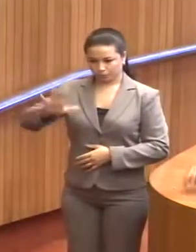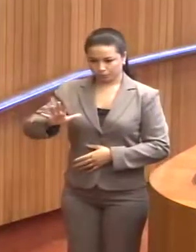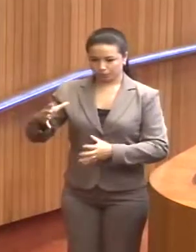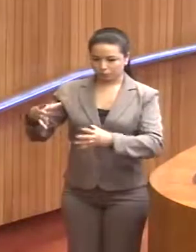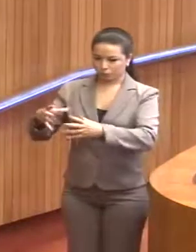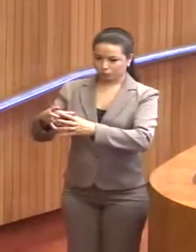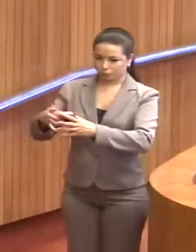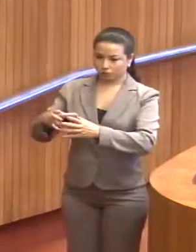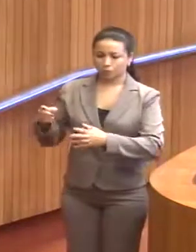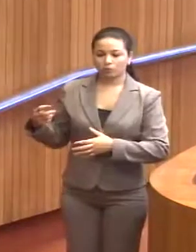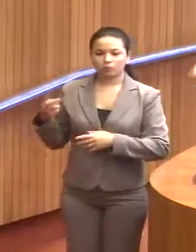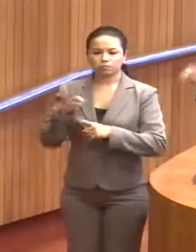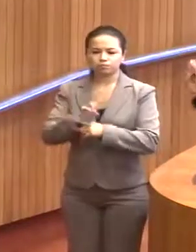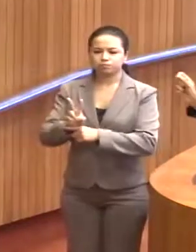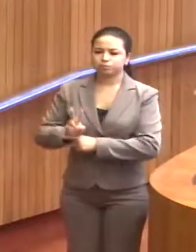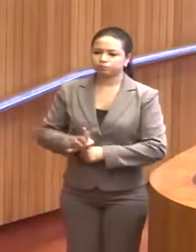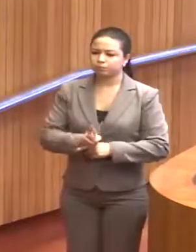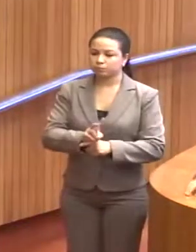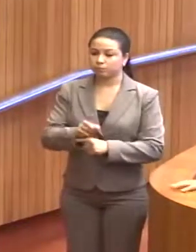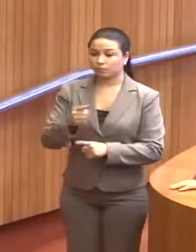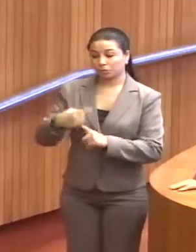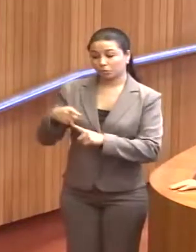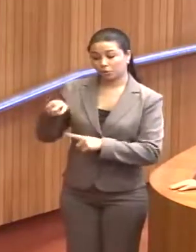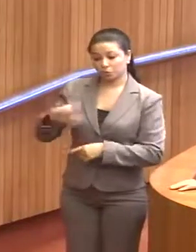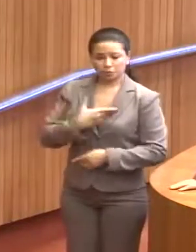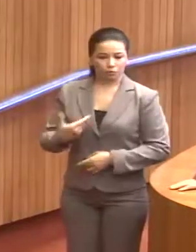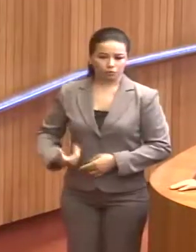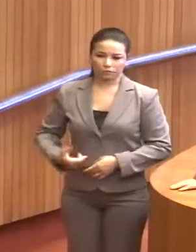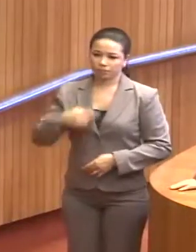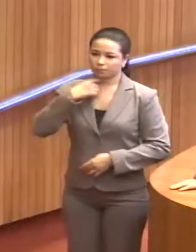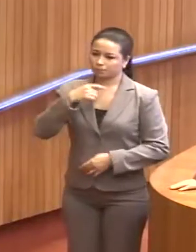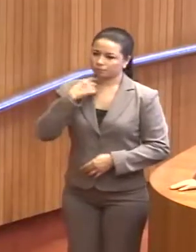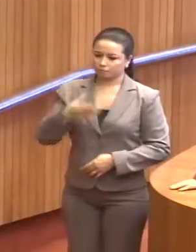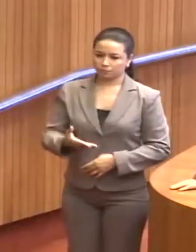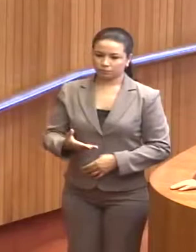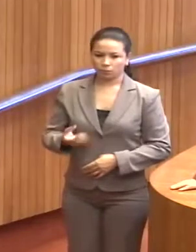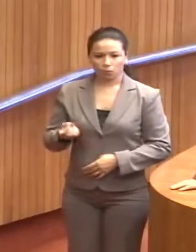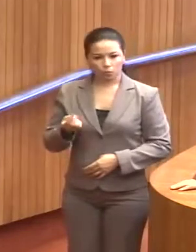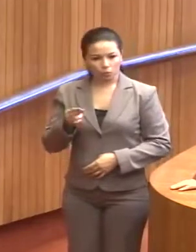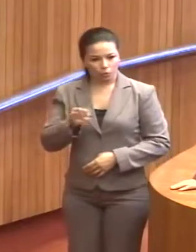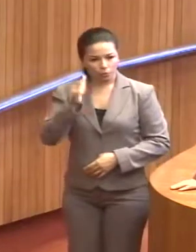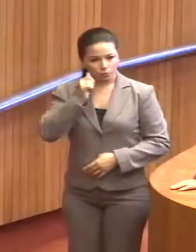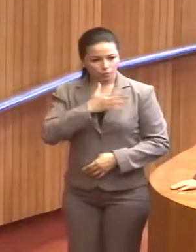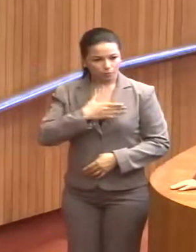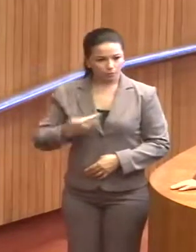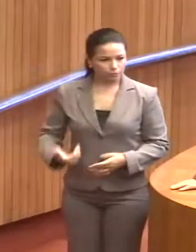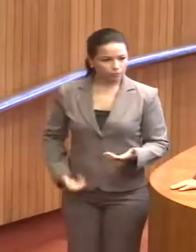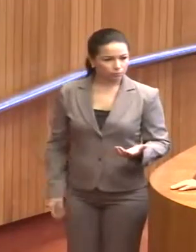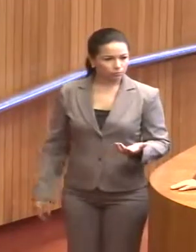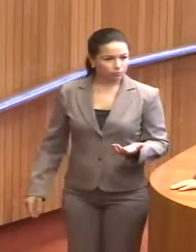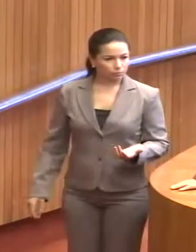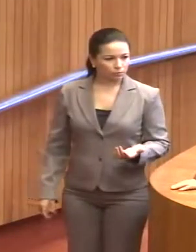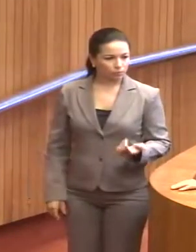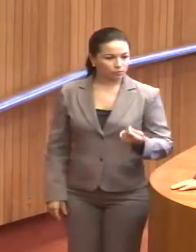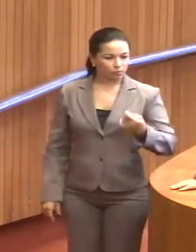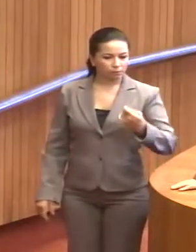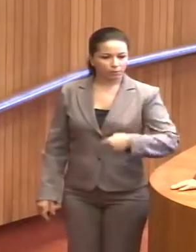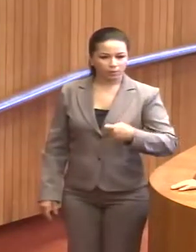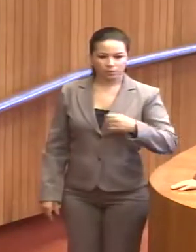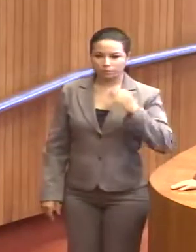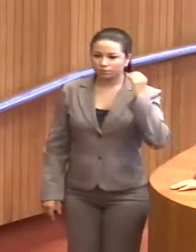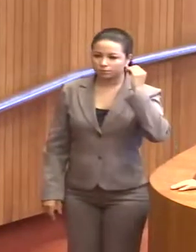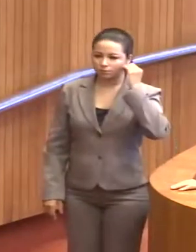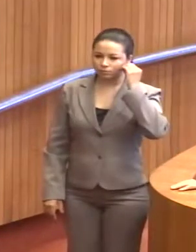para garantir a segurança que o governo não consegue garantir, ou então a governadora tem que